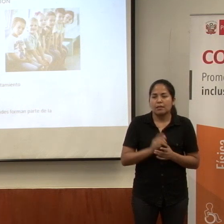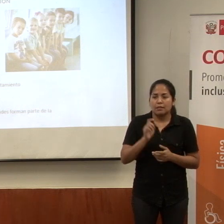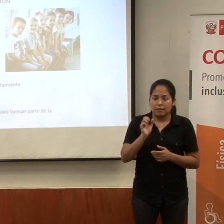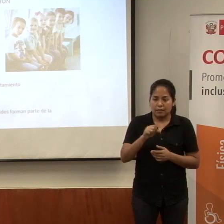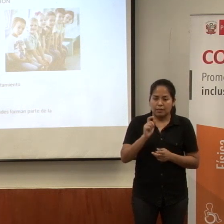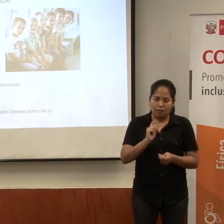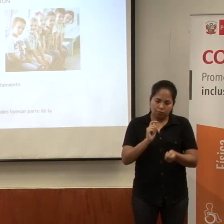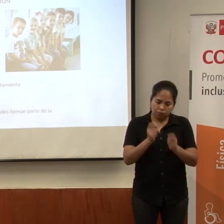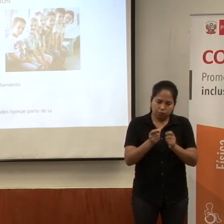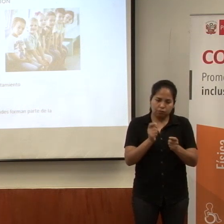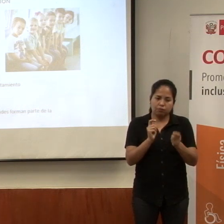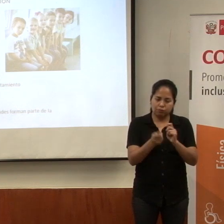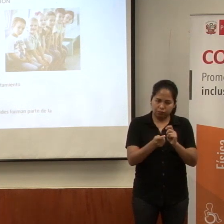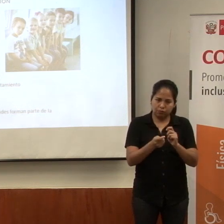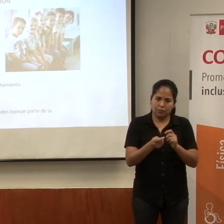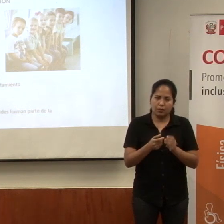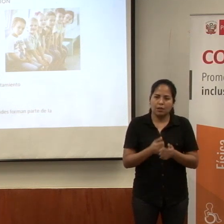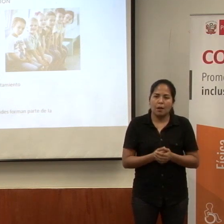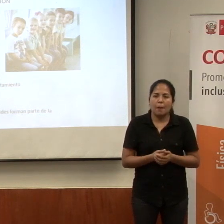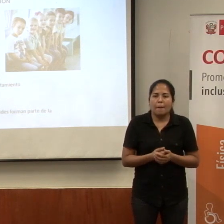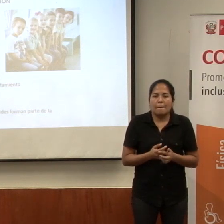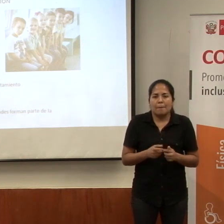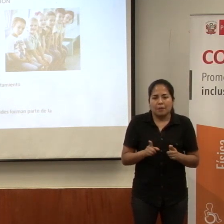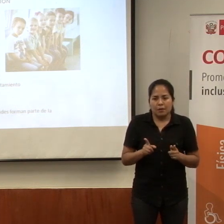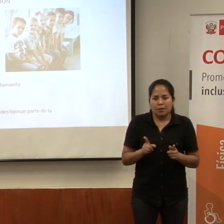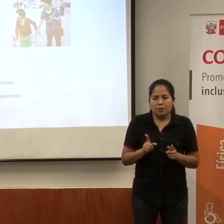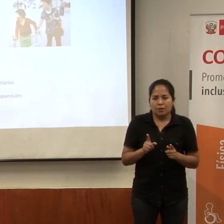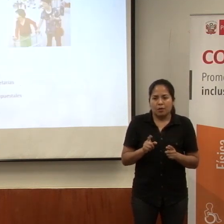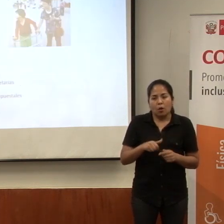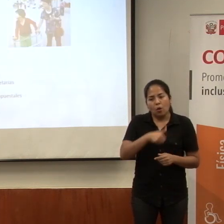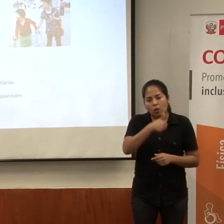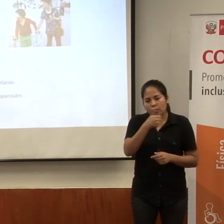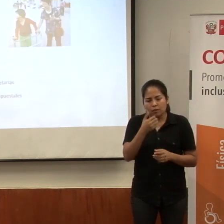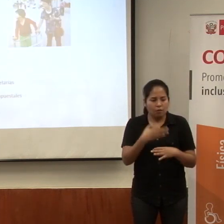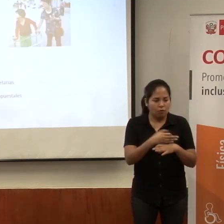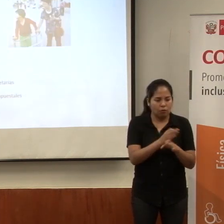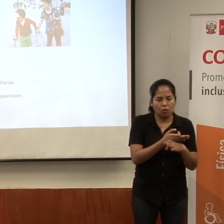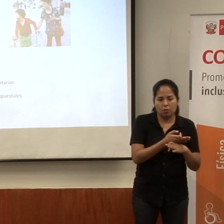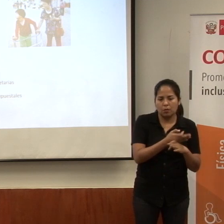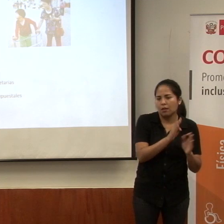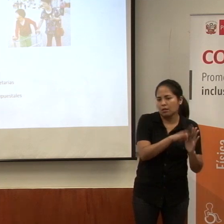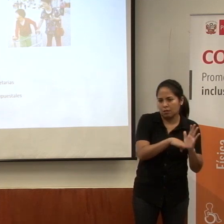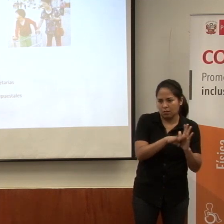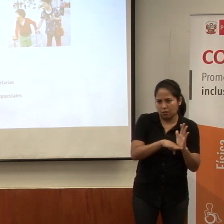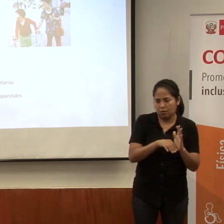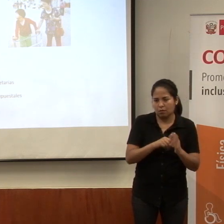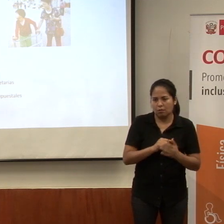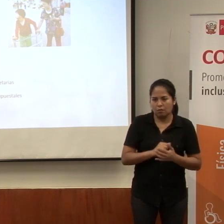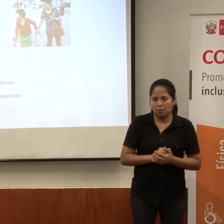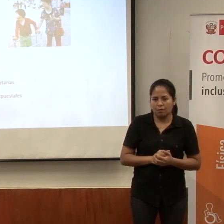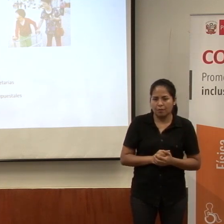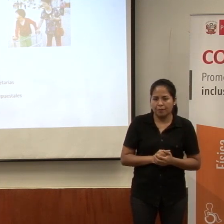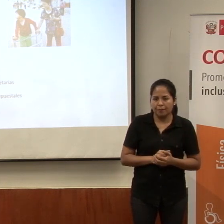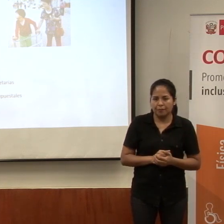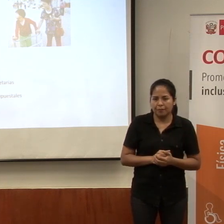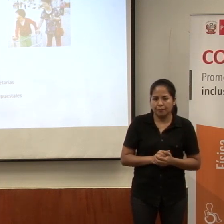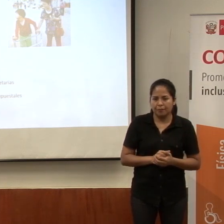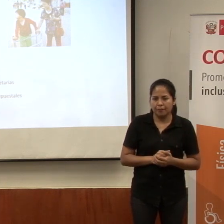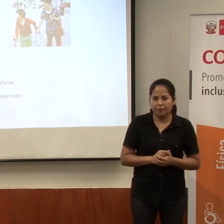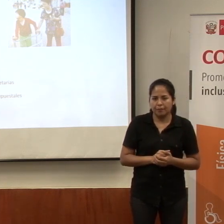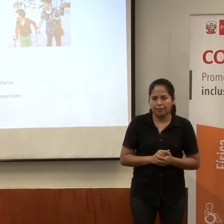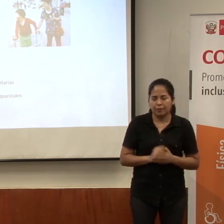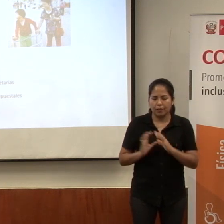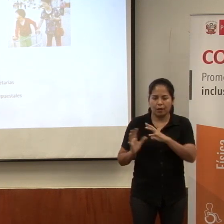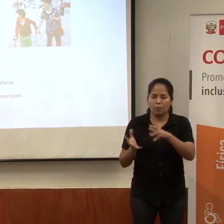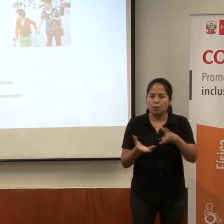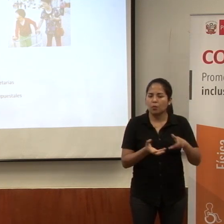pero ese es el extremo de la discriminación, pero hay otras formas de discriminación, ¿no es cierto? Entonces, en el